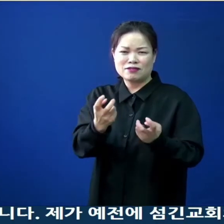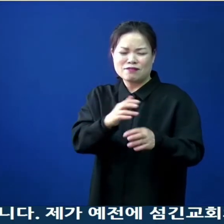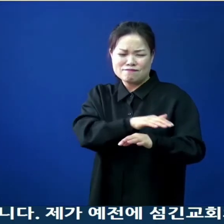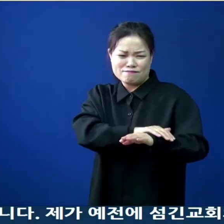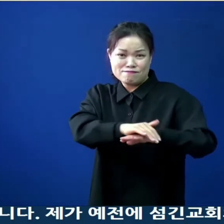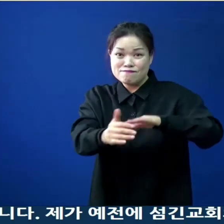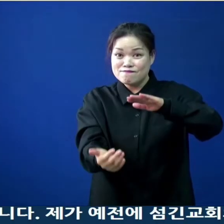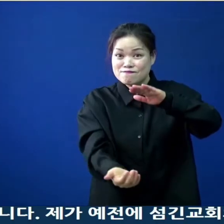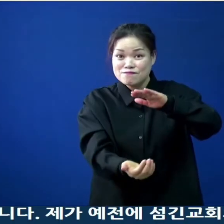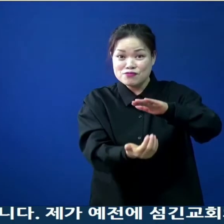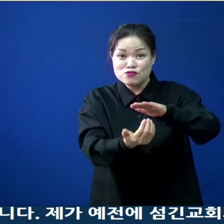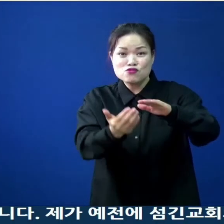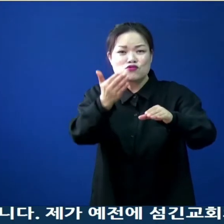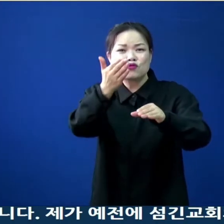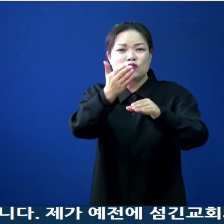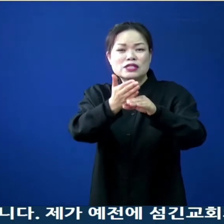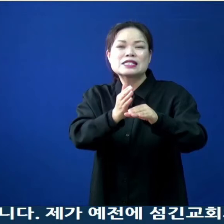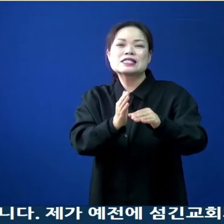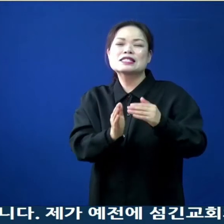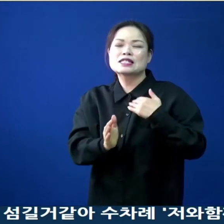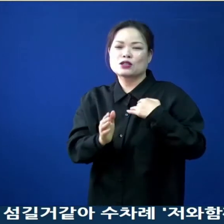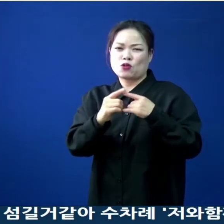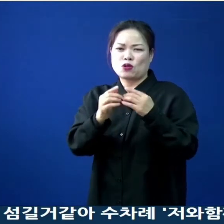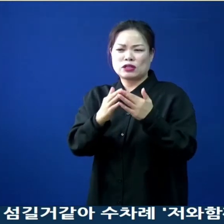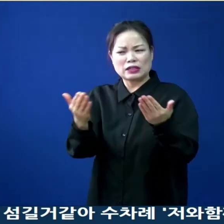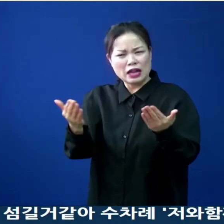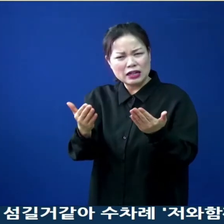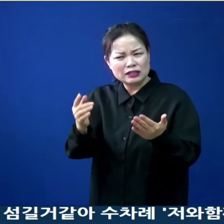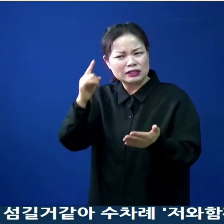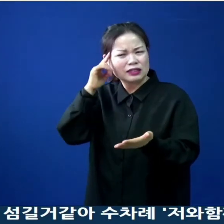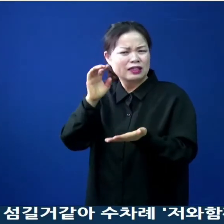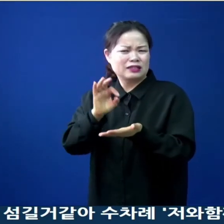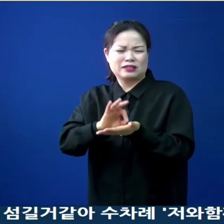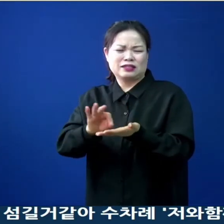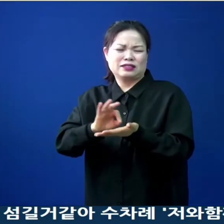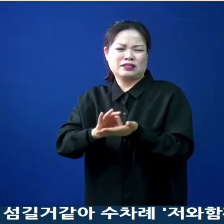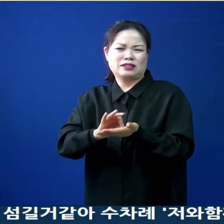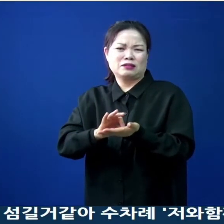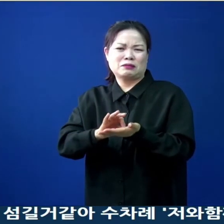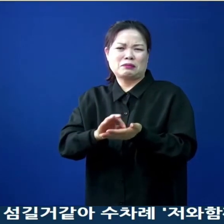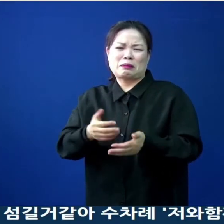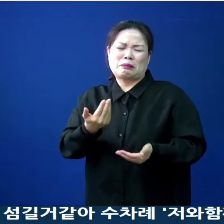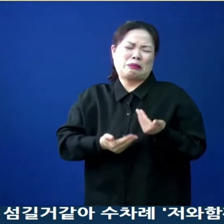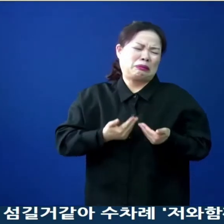잘 돼서 제가 사실은 교회 사역에 신경 쓸 틈이 없습니다.